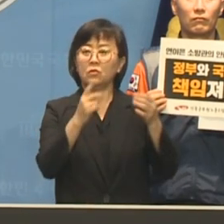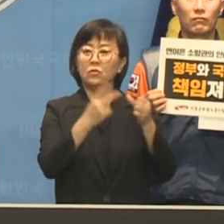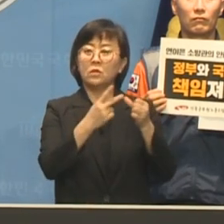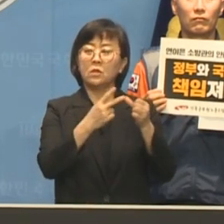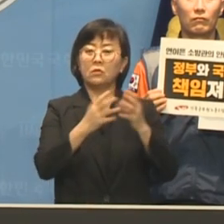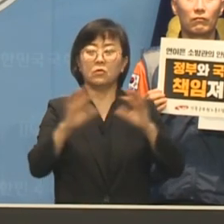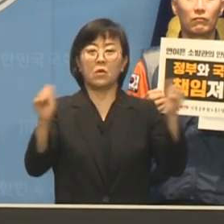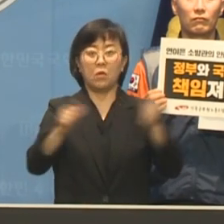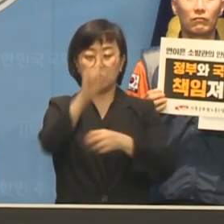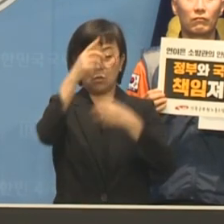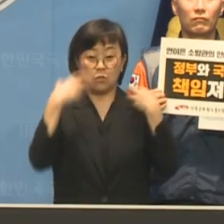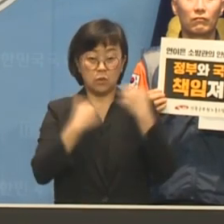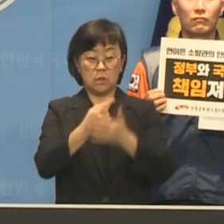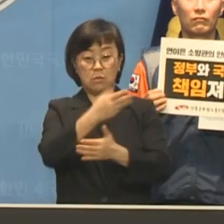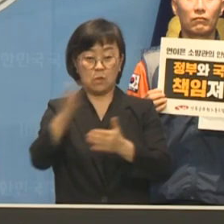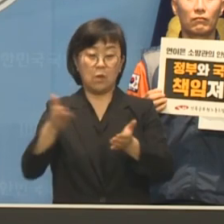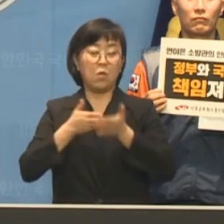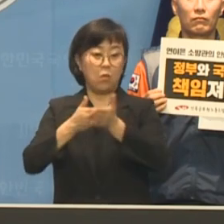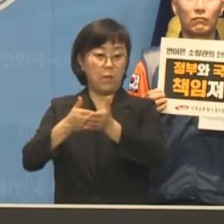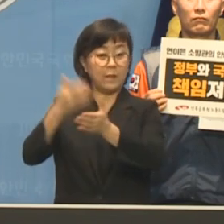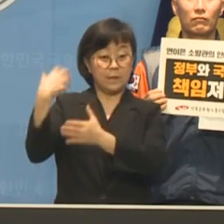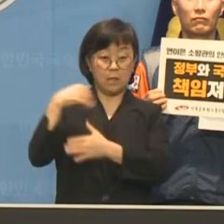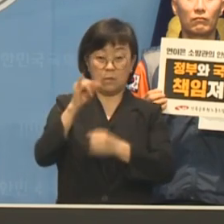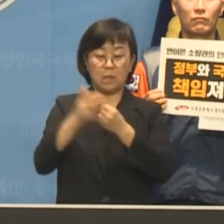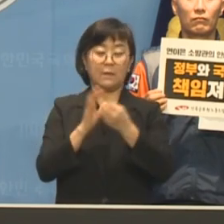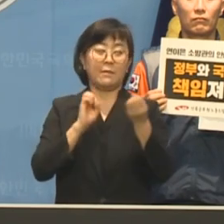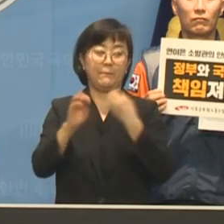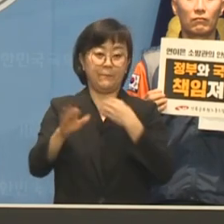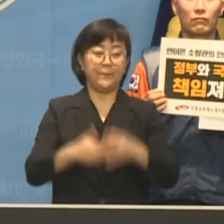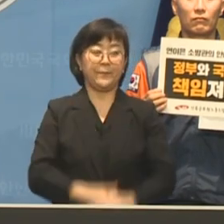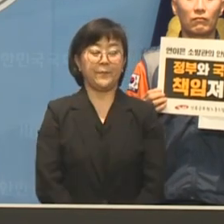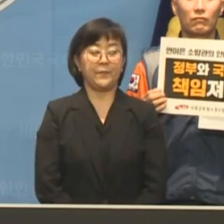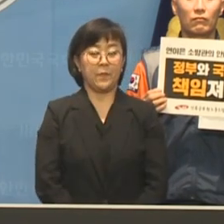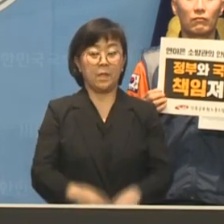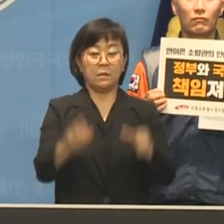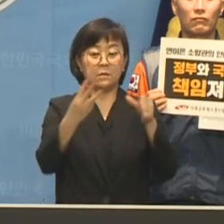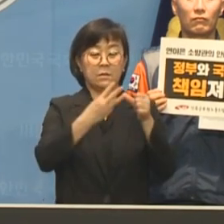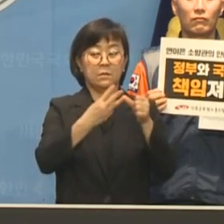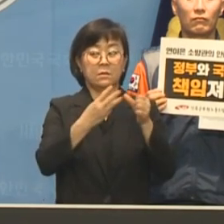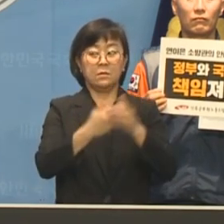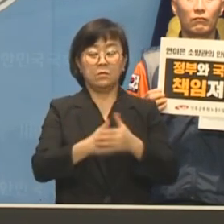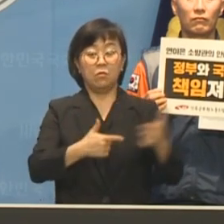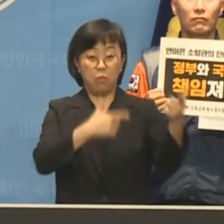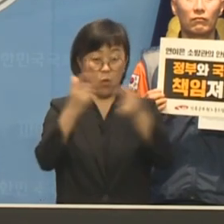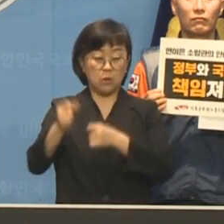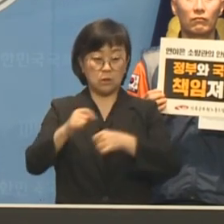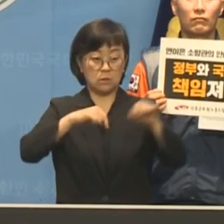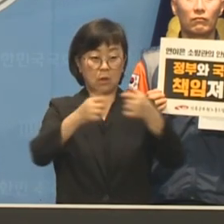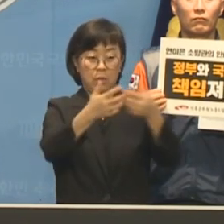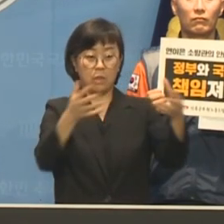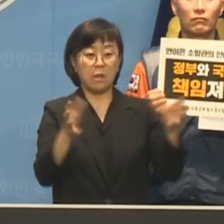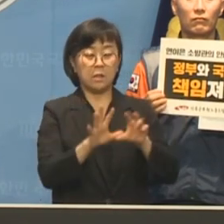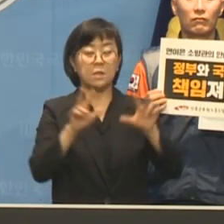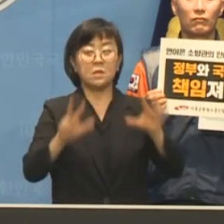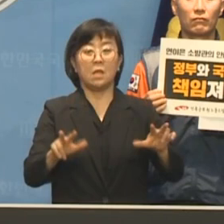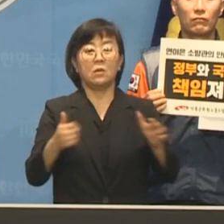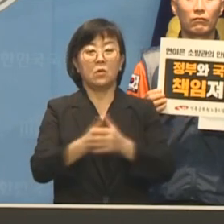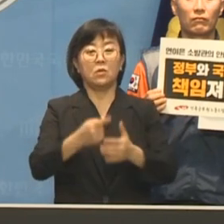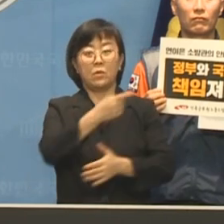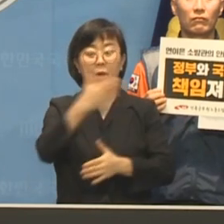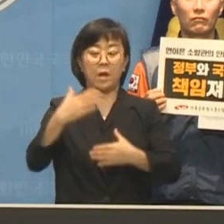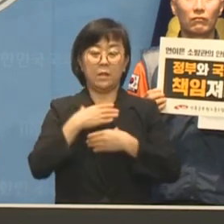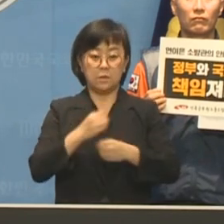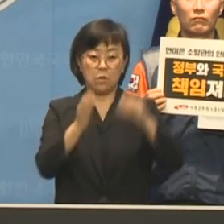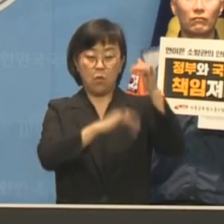정부는 소방관들의 요구사항에 책임지고 답하라. 셋째, 모든 정당은 이제라도 소방